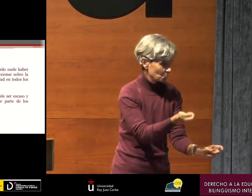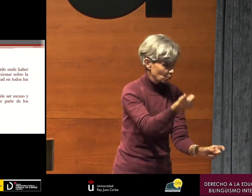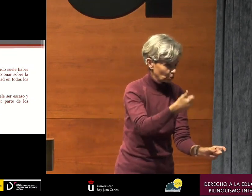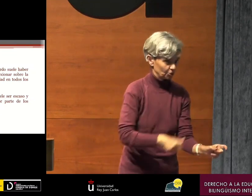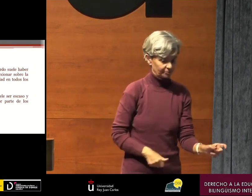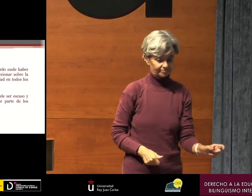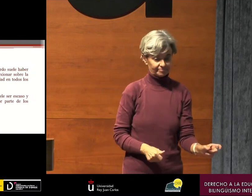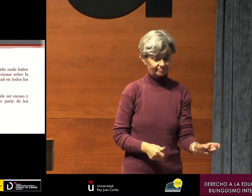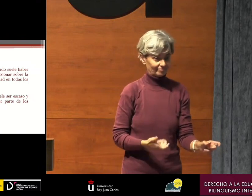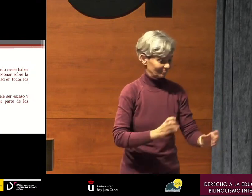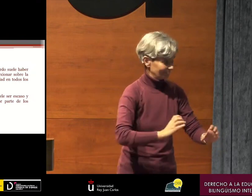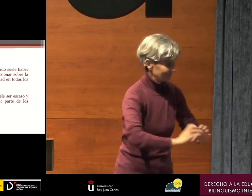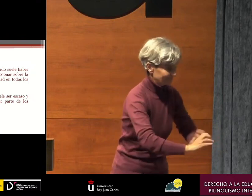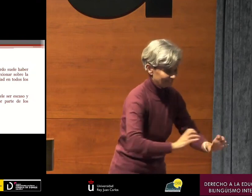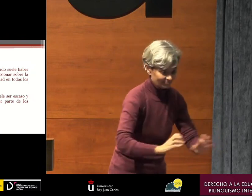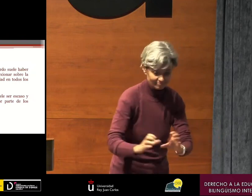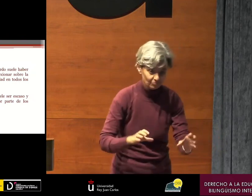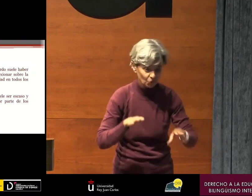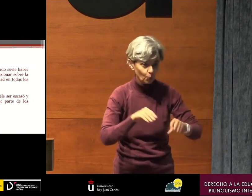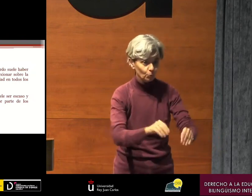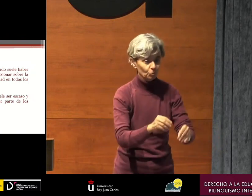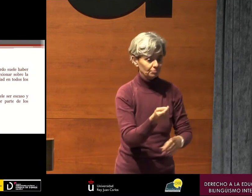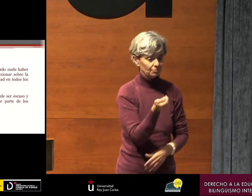mi caso, que se usa quizás menos.